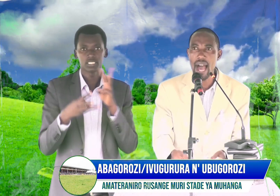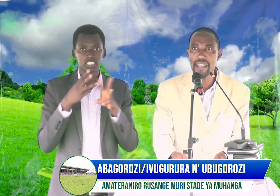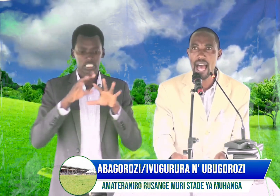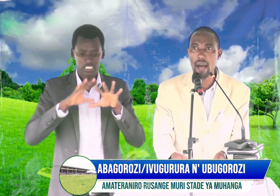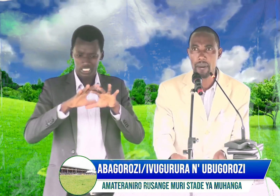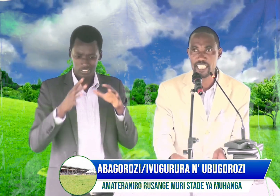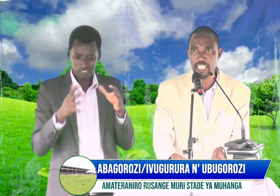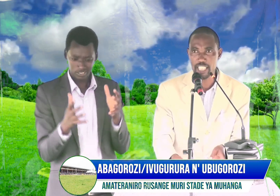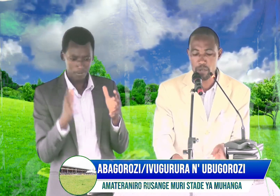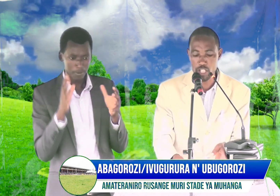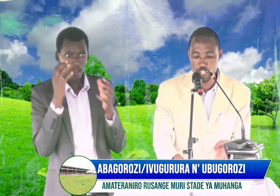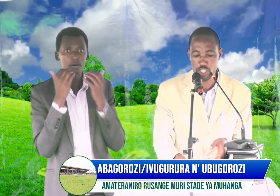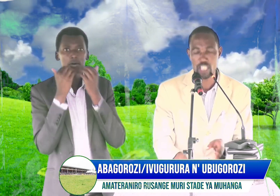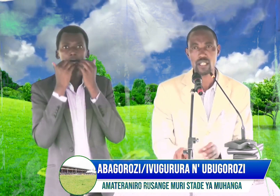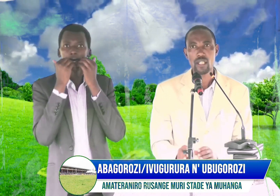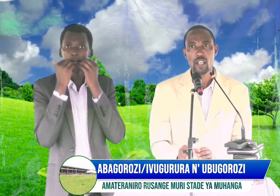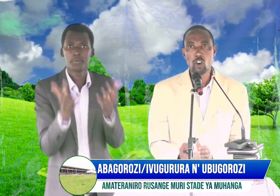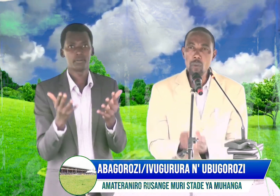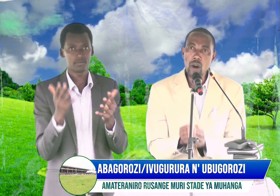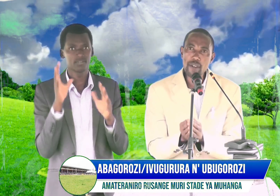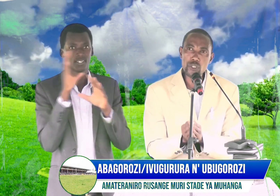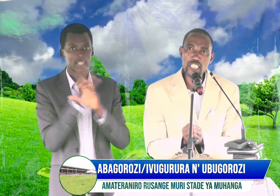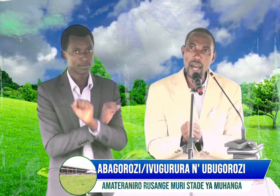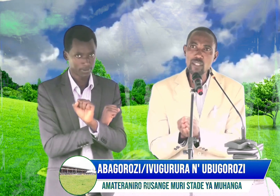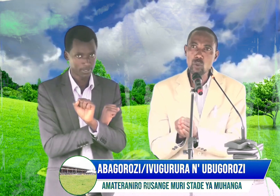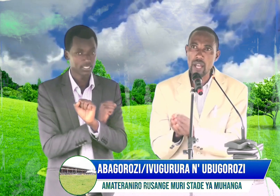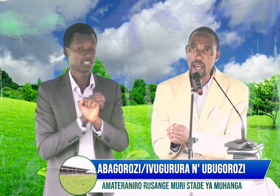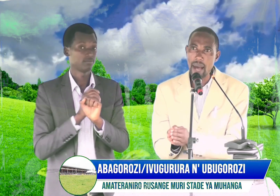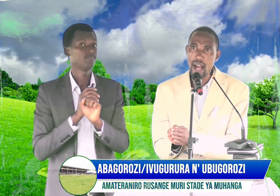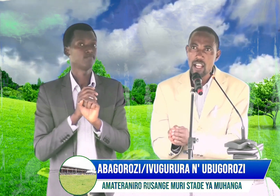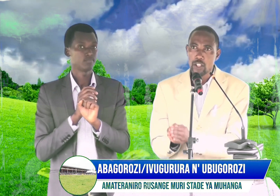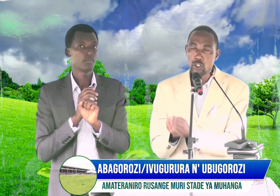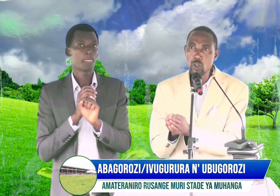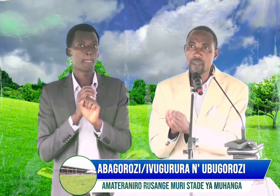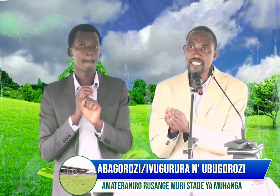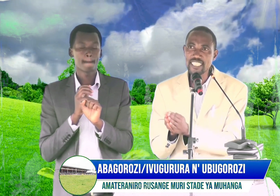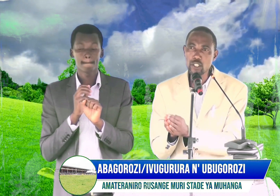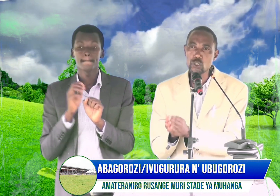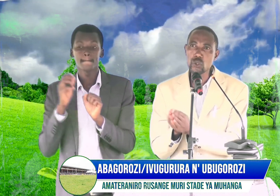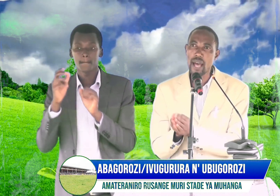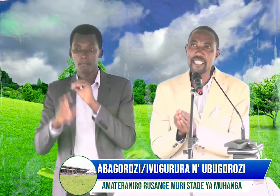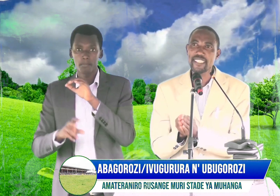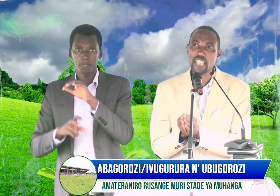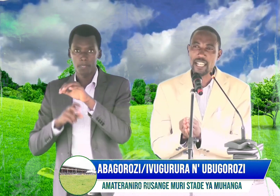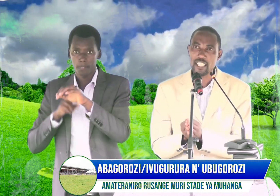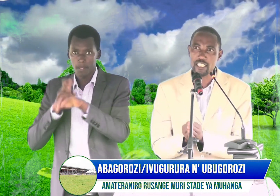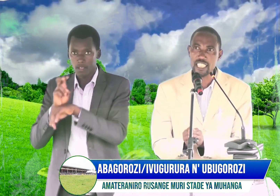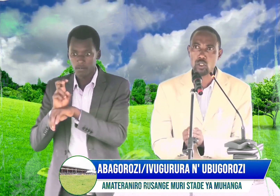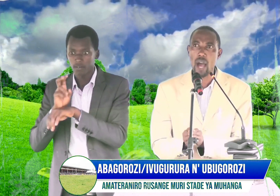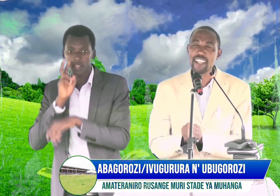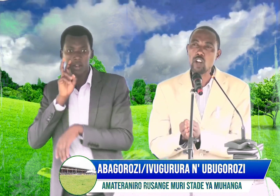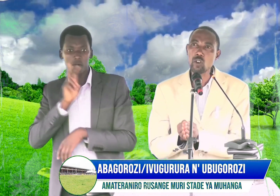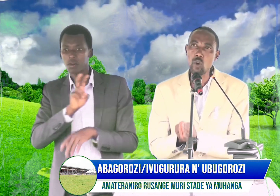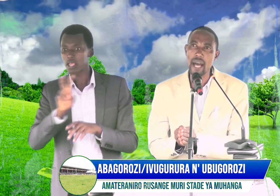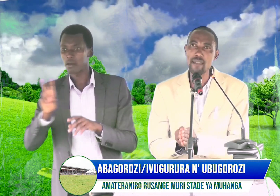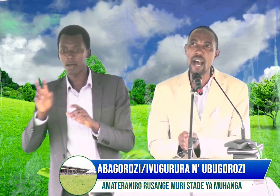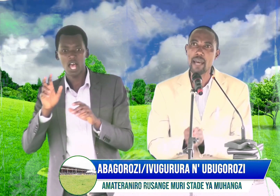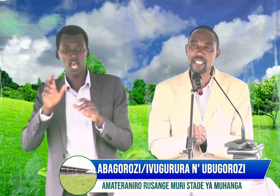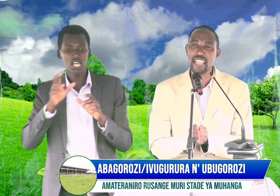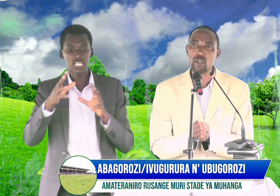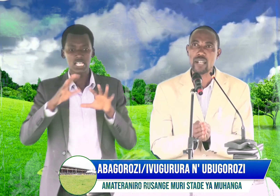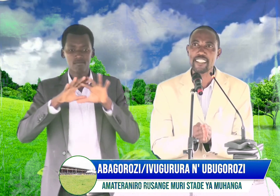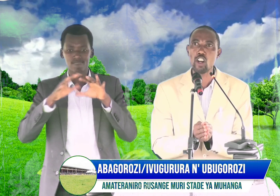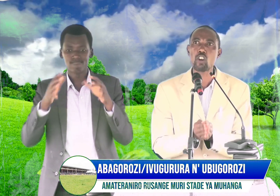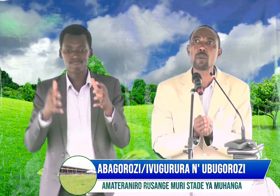abubaha Imana bashize mu isi umuhanuzi wari kureba nubwo isi yuzuye abiyita abakirisito ariko kubaha